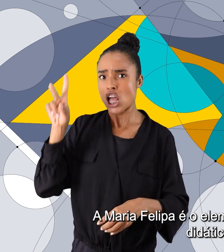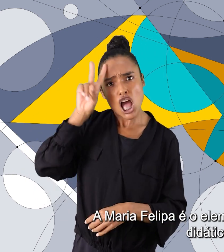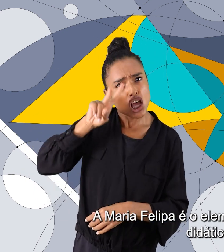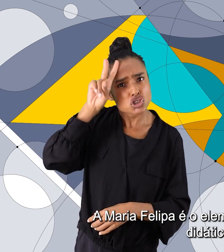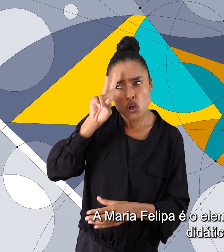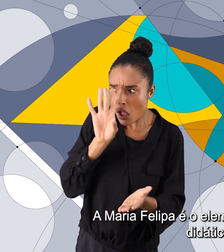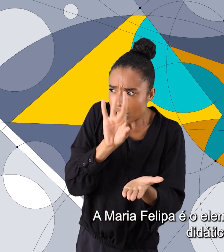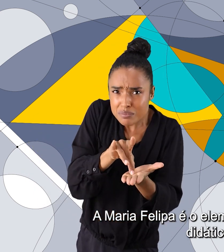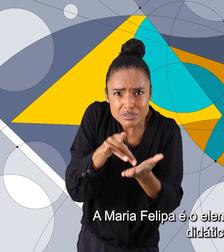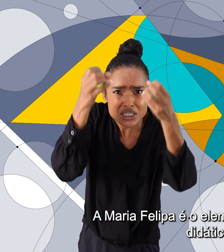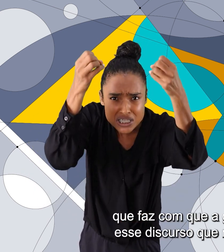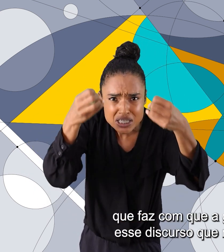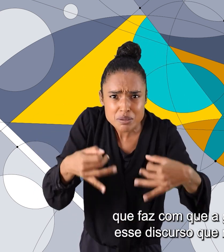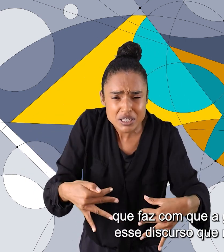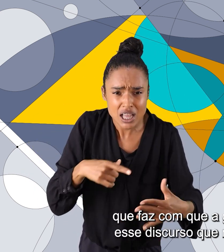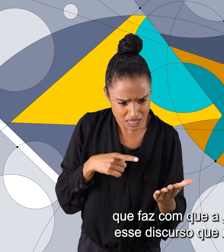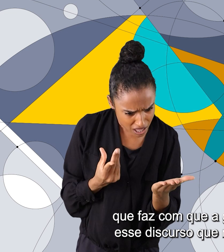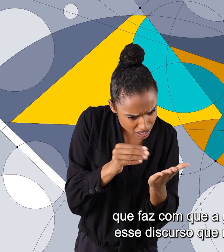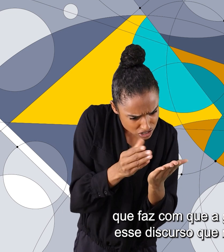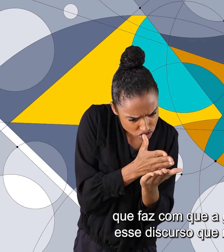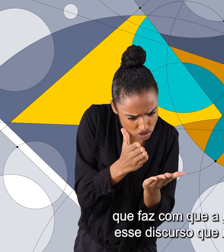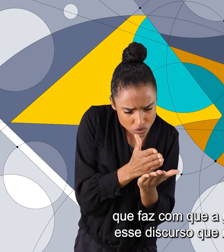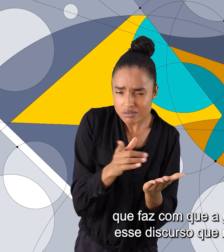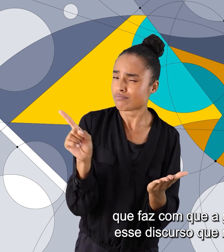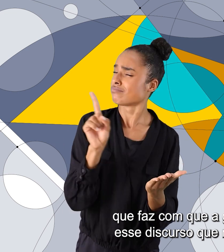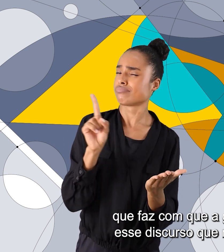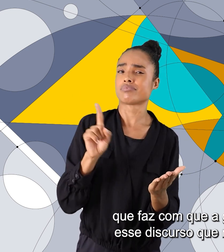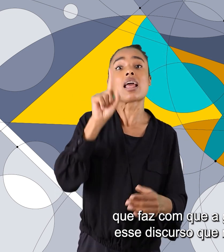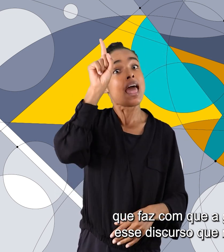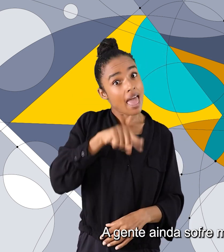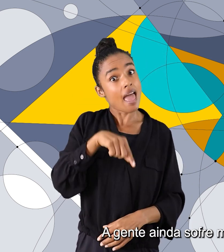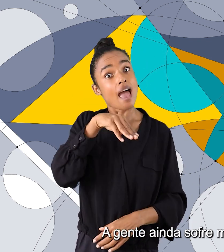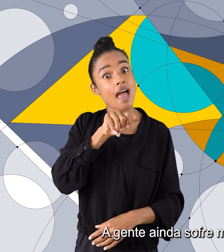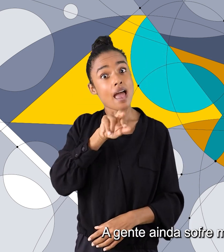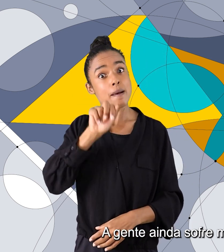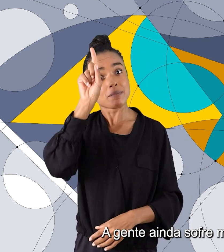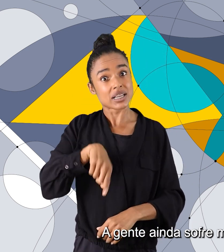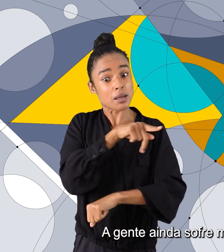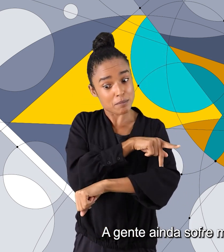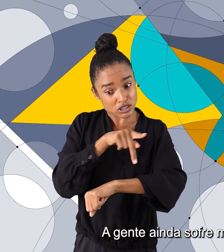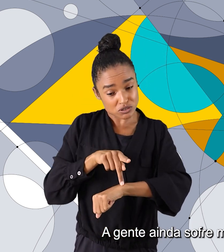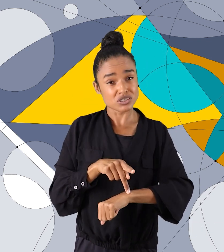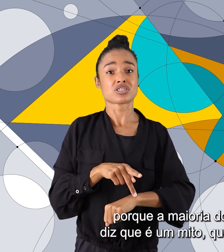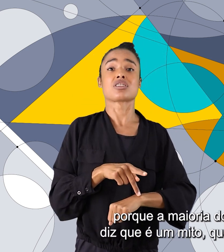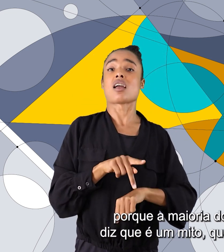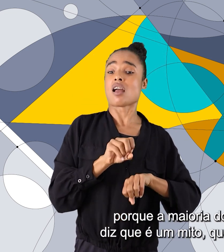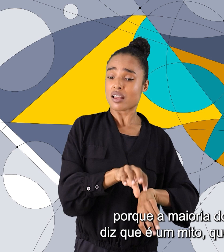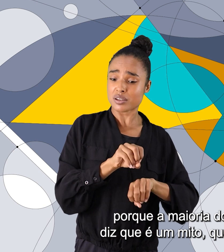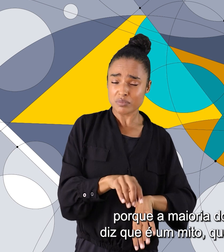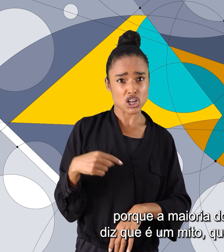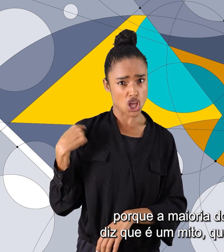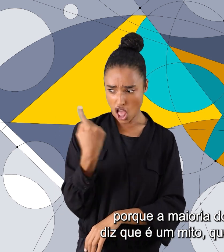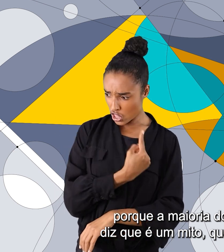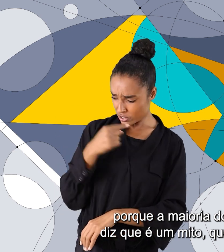elemento pedagógico, didático, que faz com que a gente construa esse discurso que não foi escrito. A gente ainda sofre muito preconceito, porque a